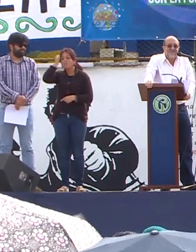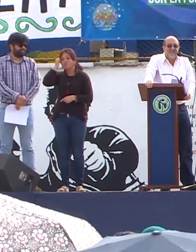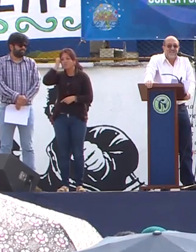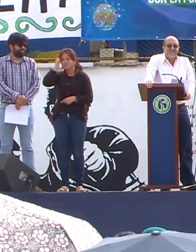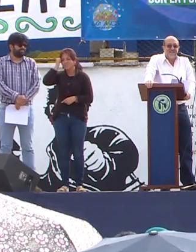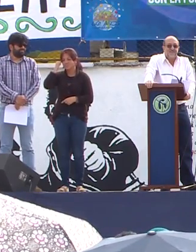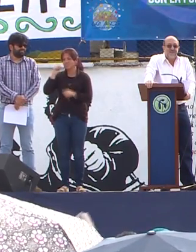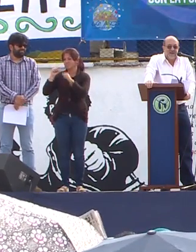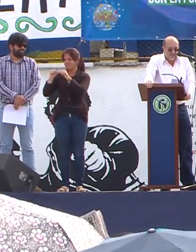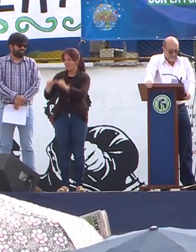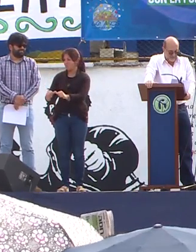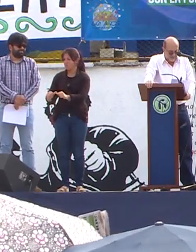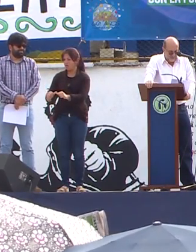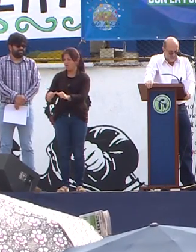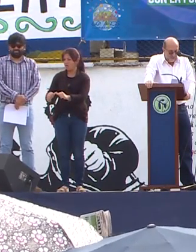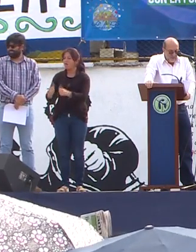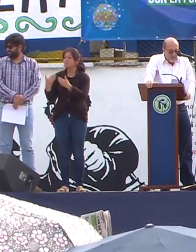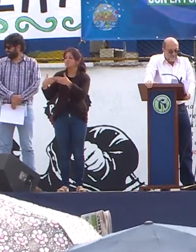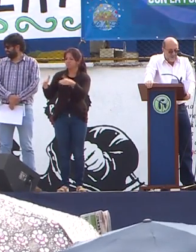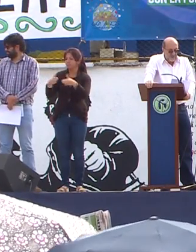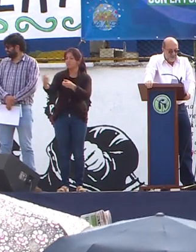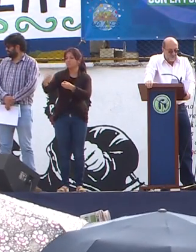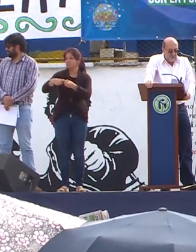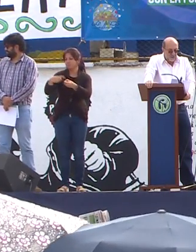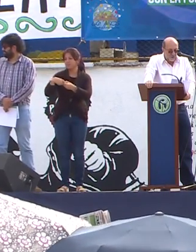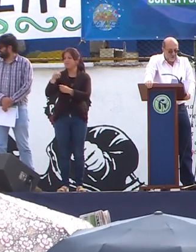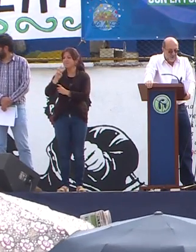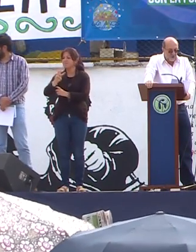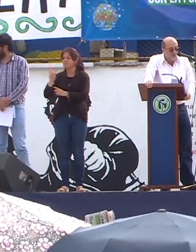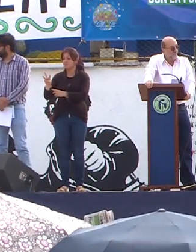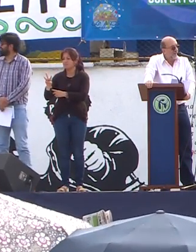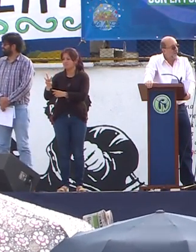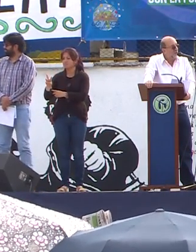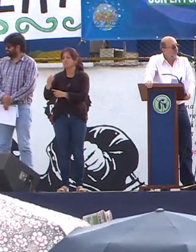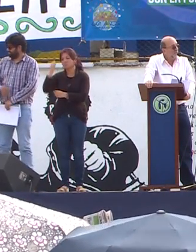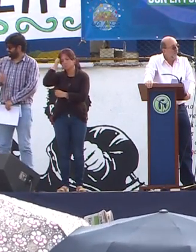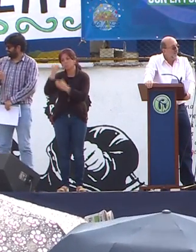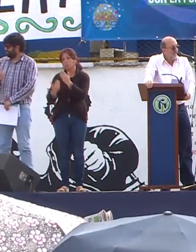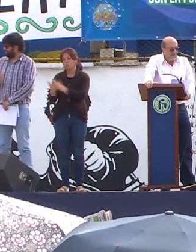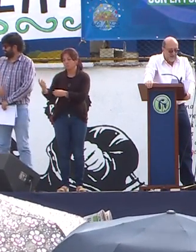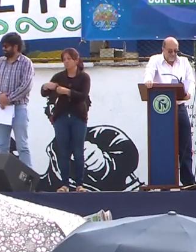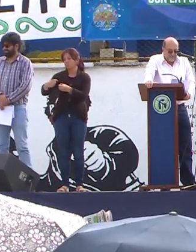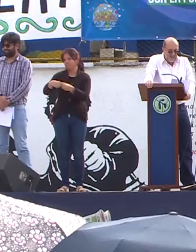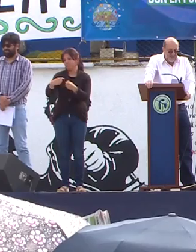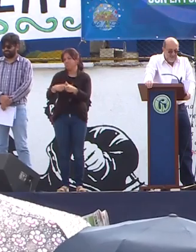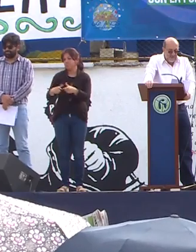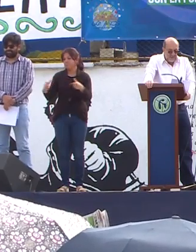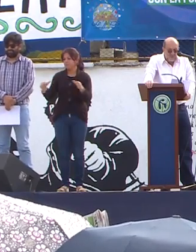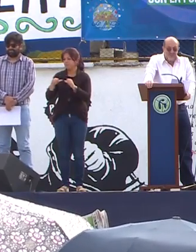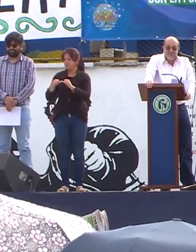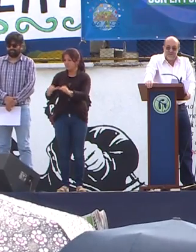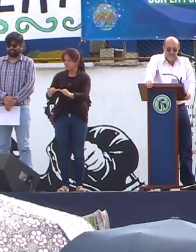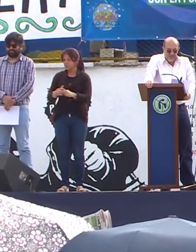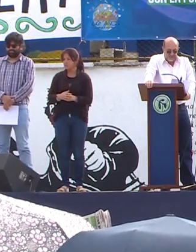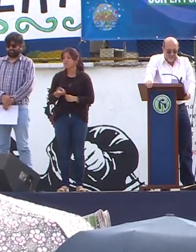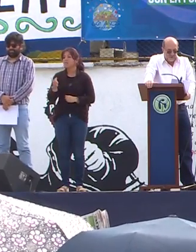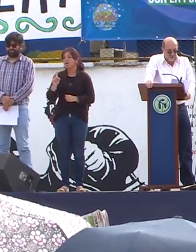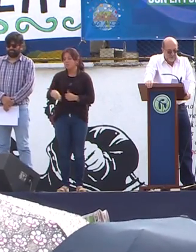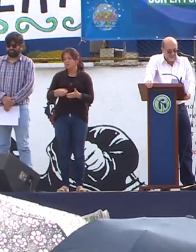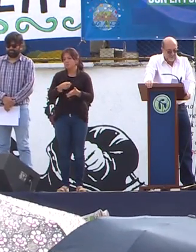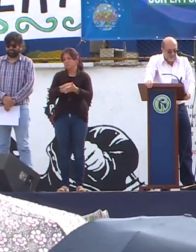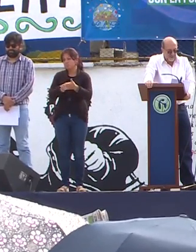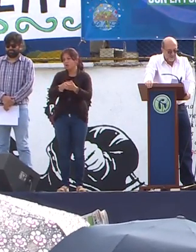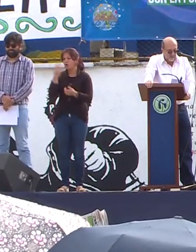Abrimos 33 plazas y pediremos al Consejo Superior que amplíe nuestra